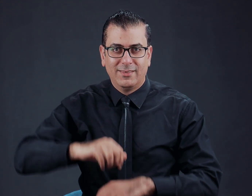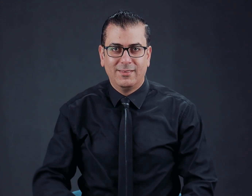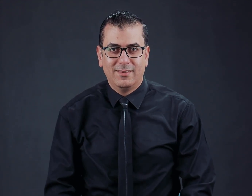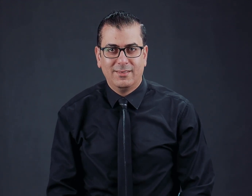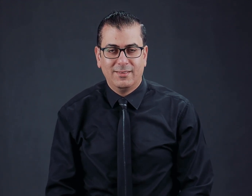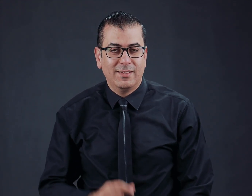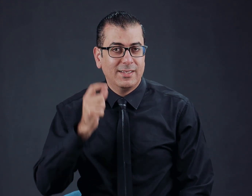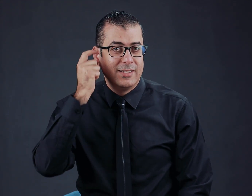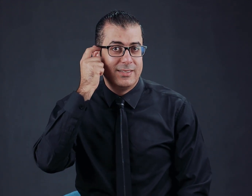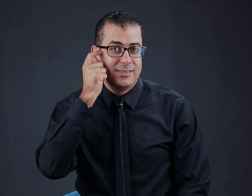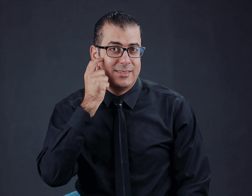الزرقاء،